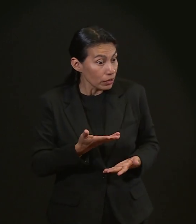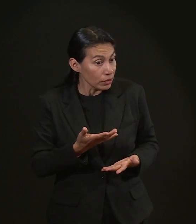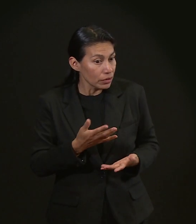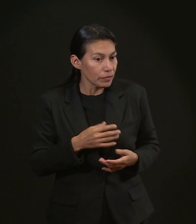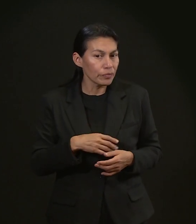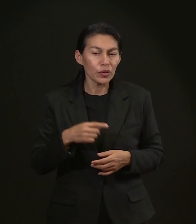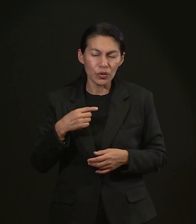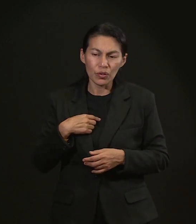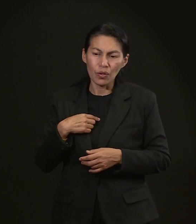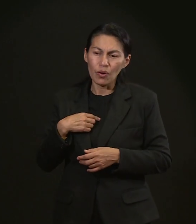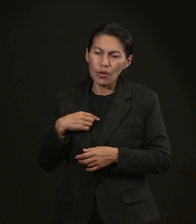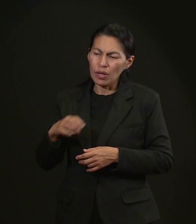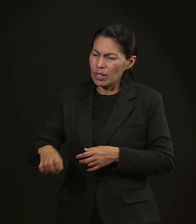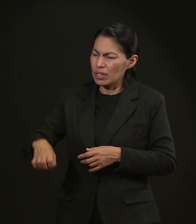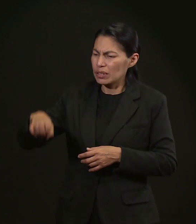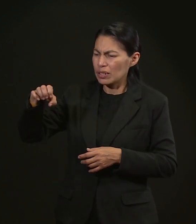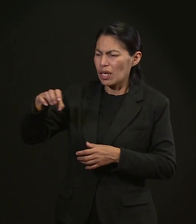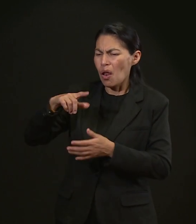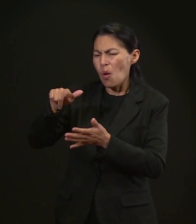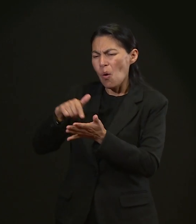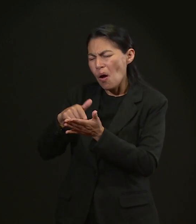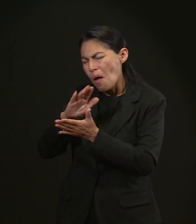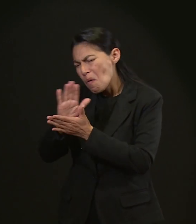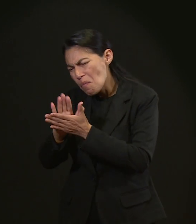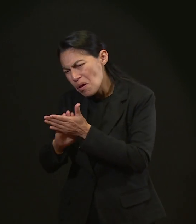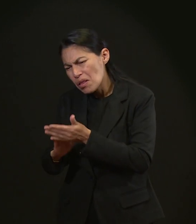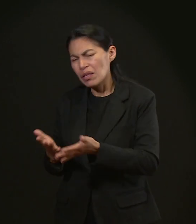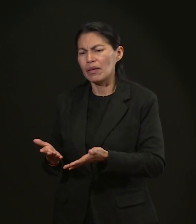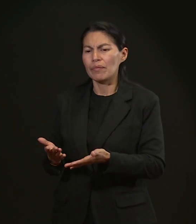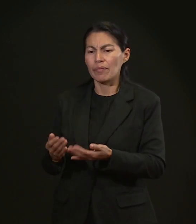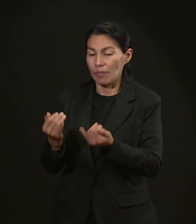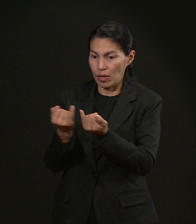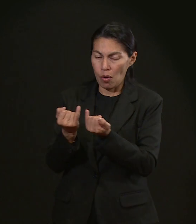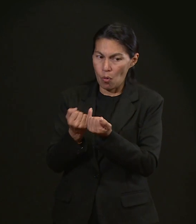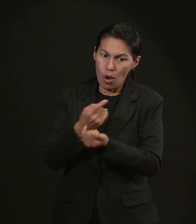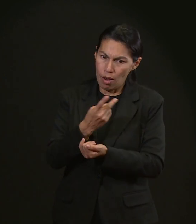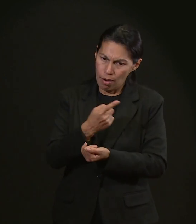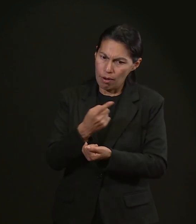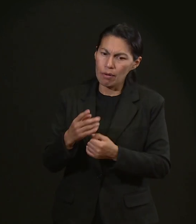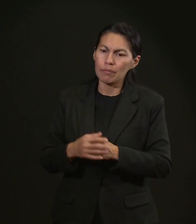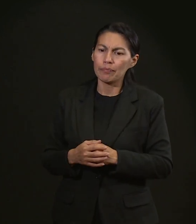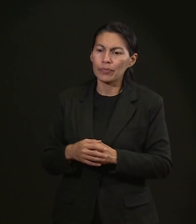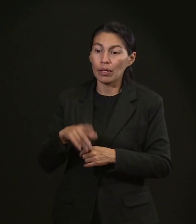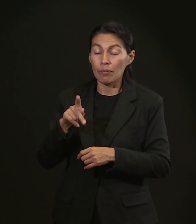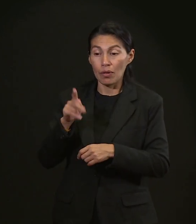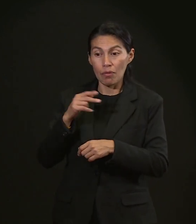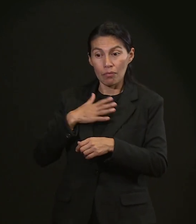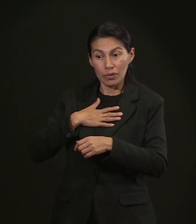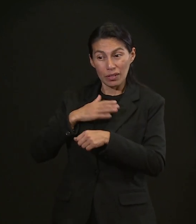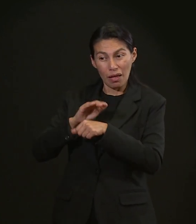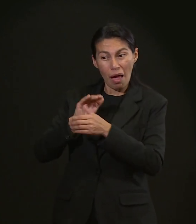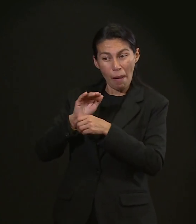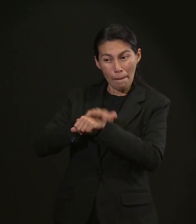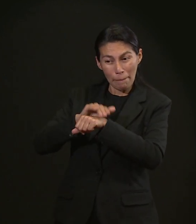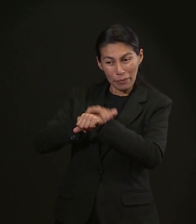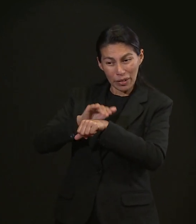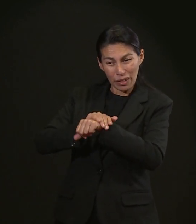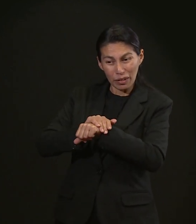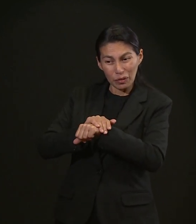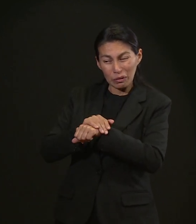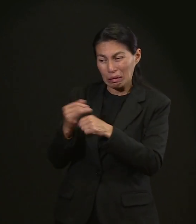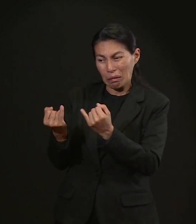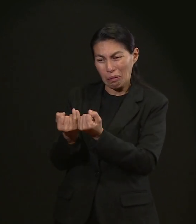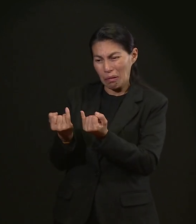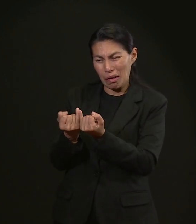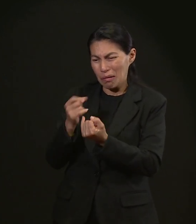creciendo un barrio yo verdad igual que él pero yo los amigos que tenía